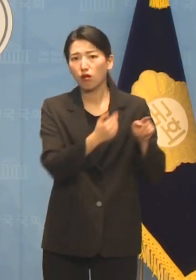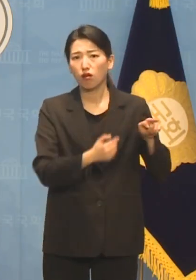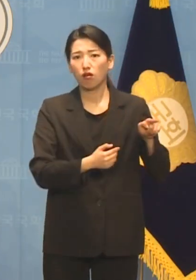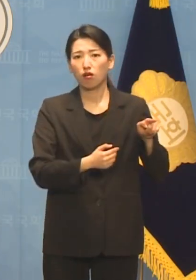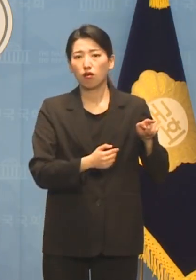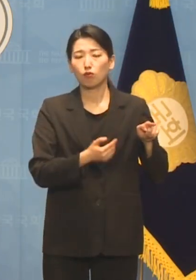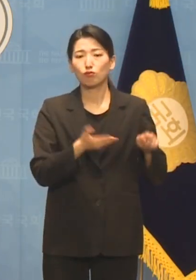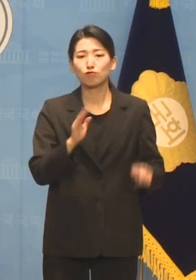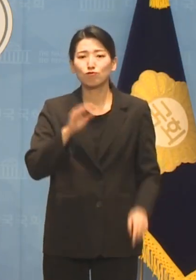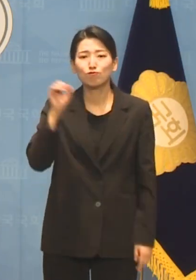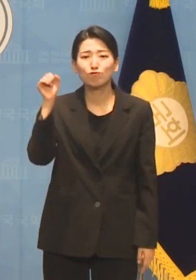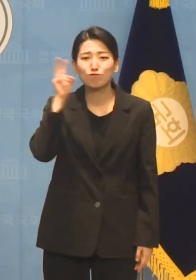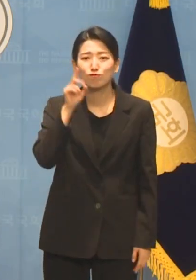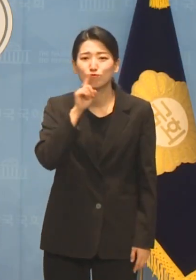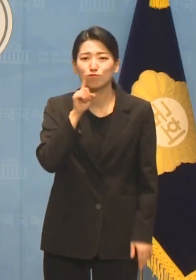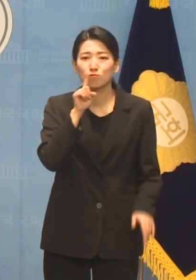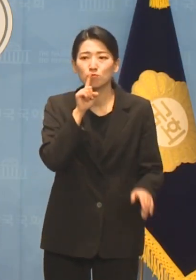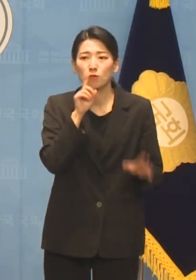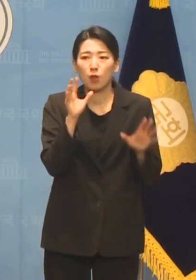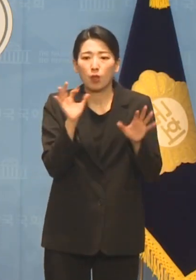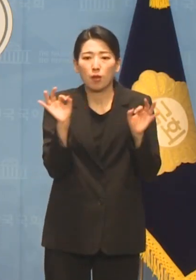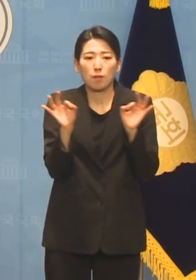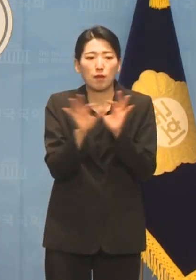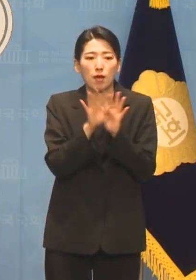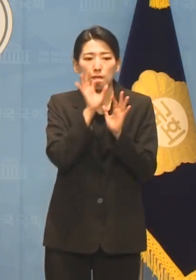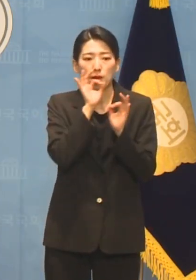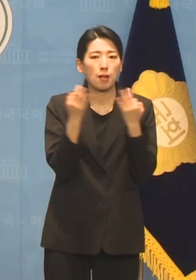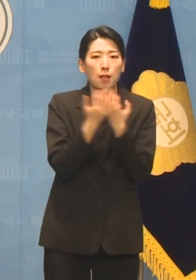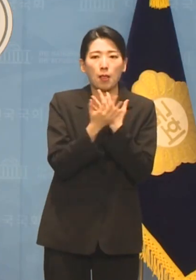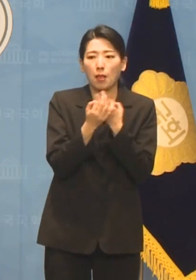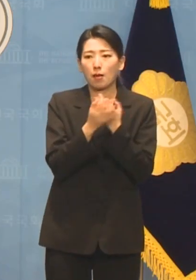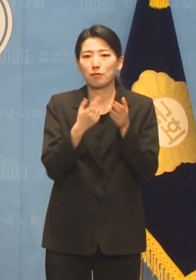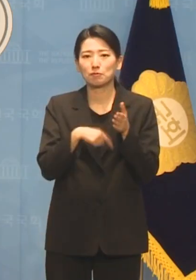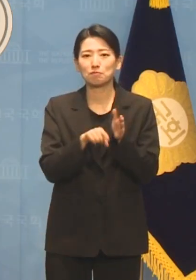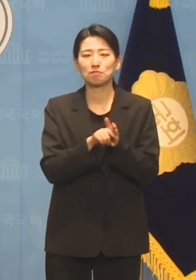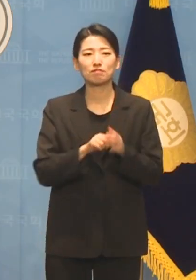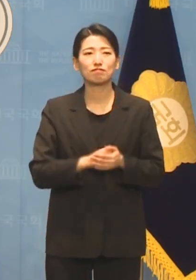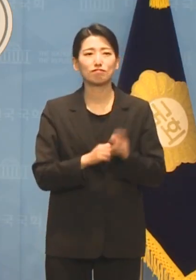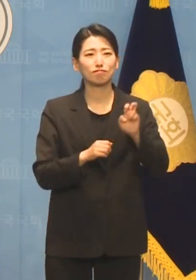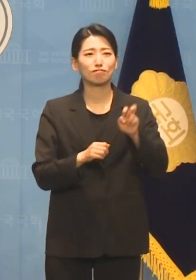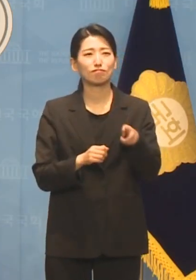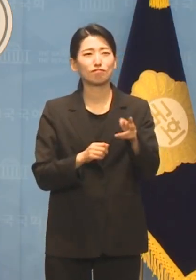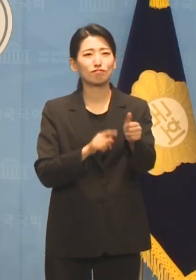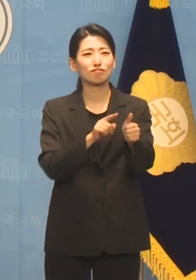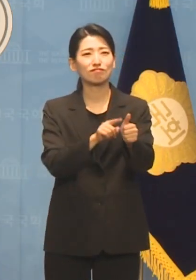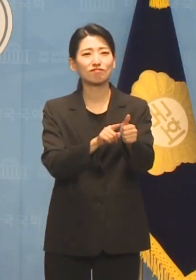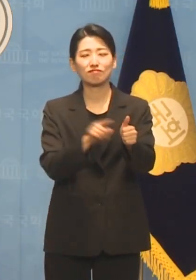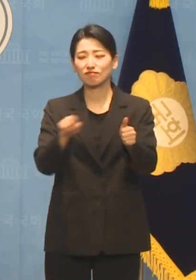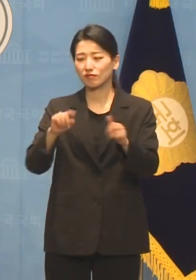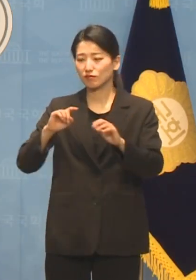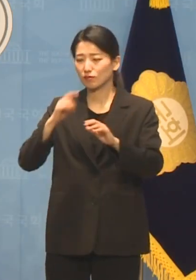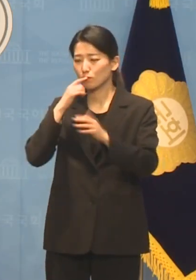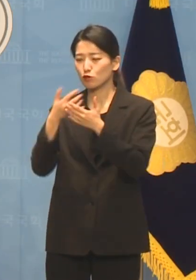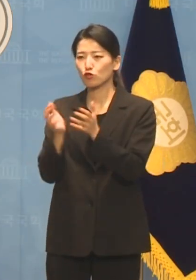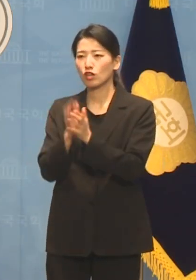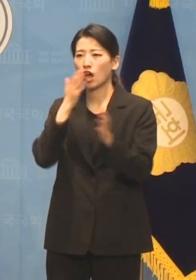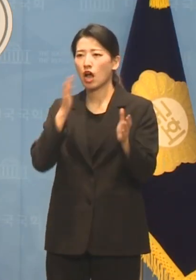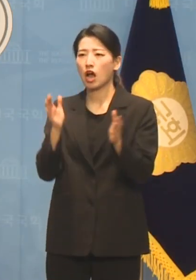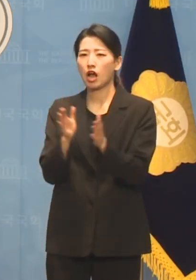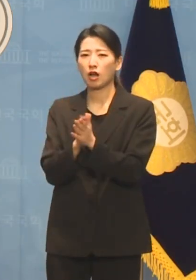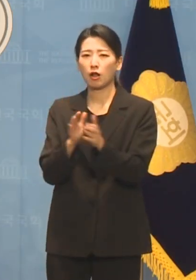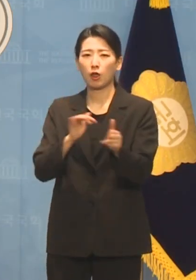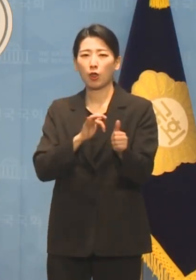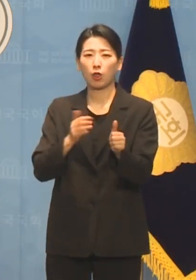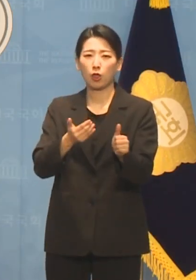국민의힘은 이를 감추기 위해 적반하장격으로 명태균이 민주당과 공모한 것처럼 몰아가고 있는